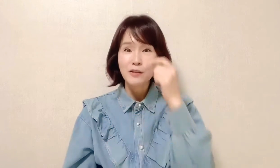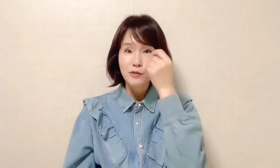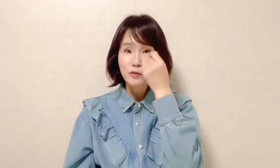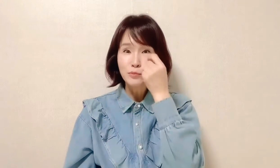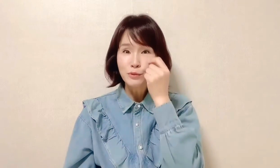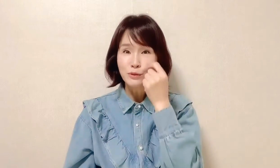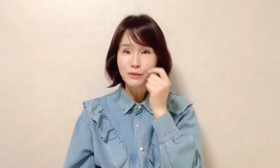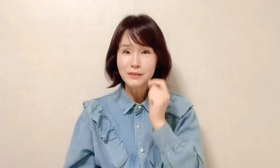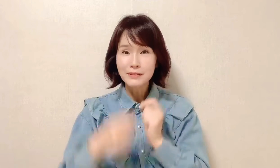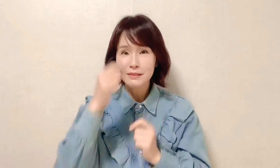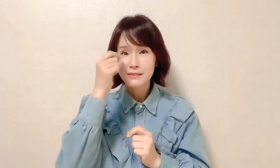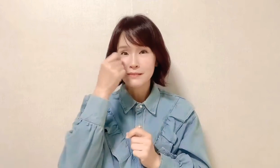눈물,